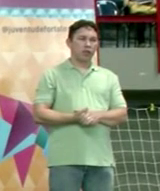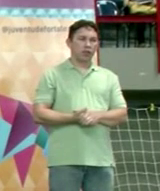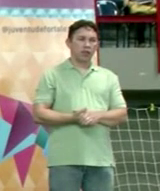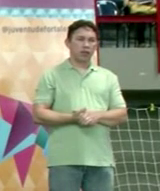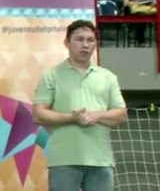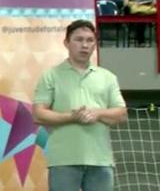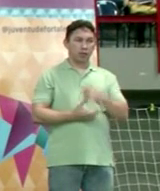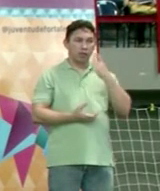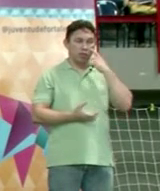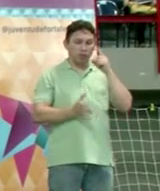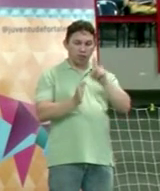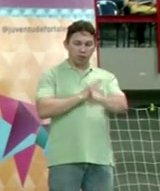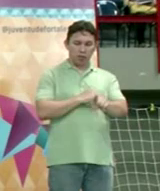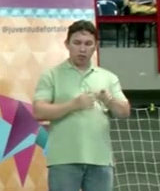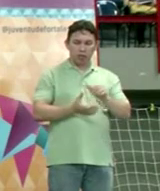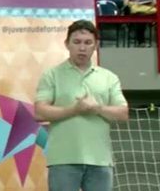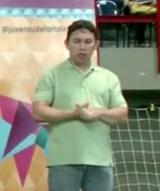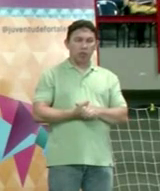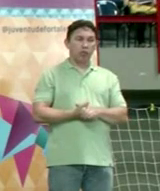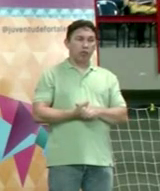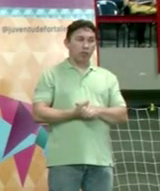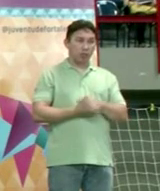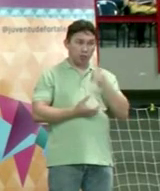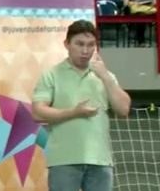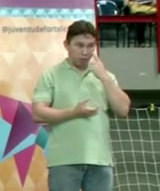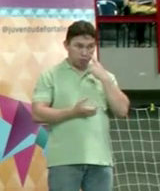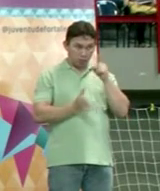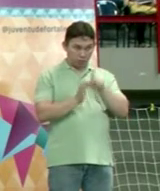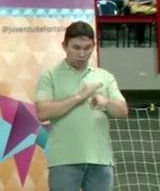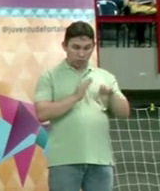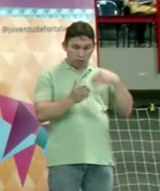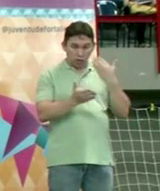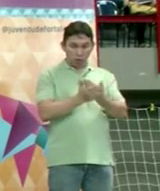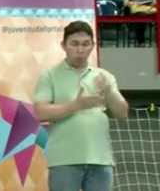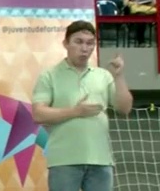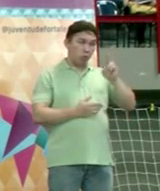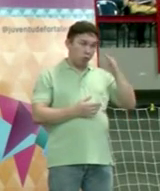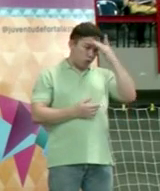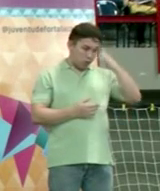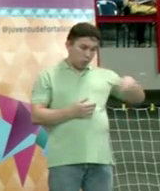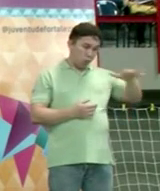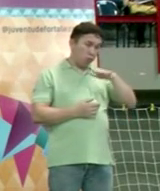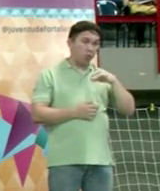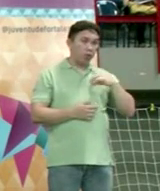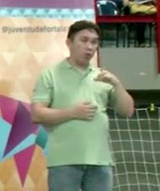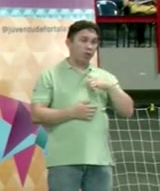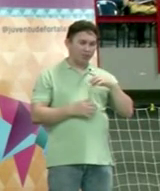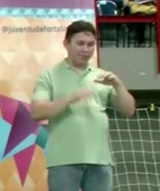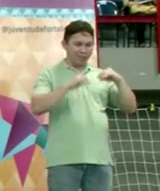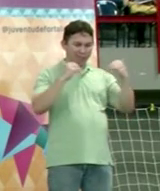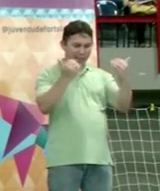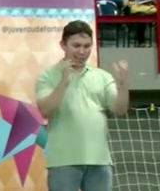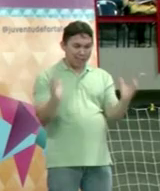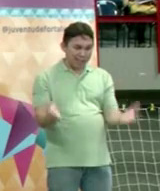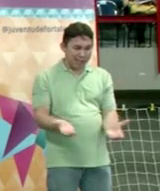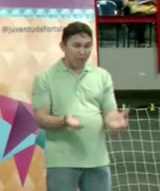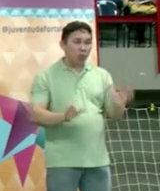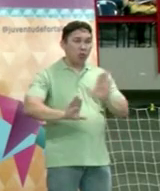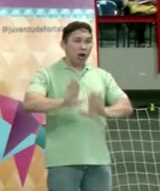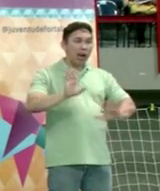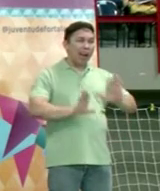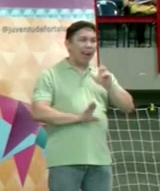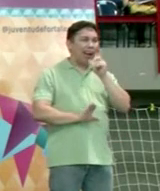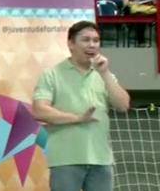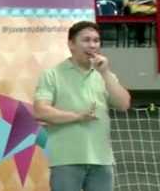Olha o comando da questão. Ele quer saber, observa, ó, ainda hoje é muito comum as pessoas utilizarem vasilhames de barro para